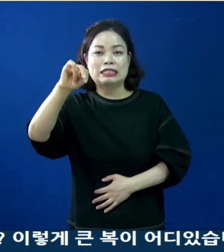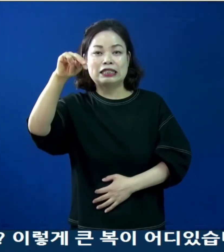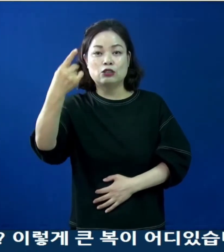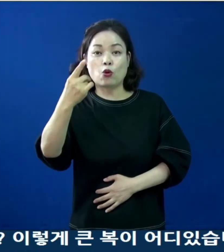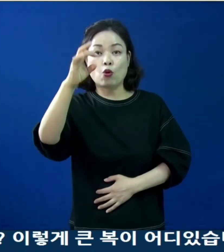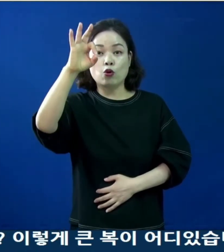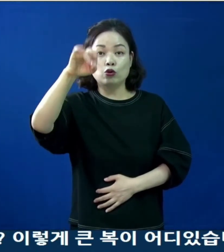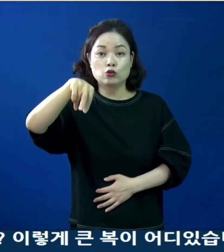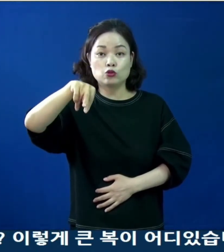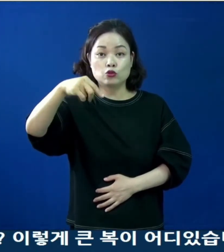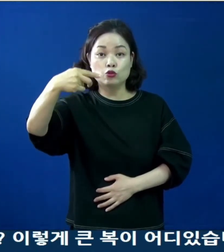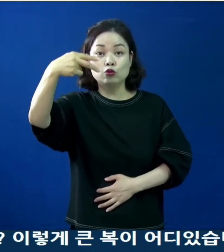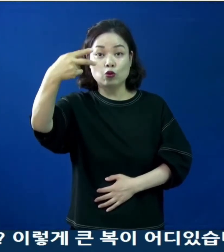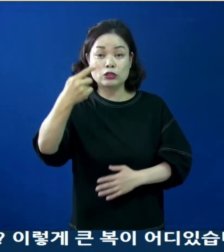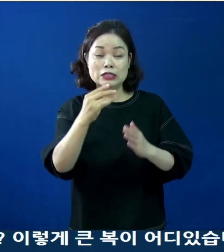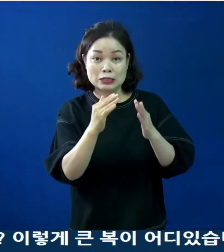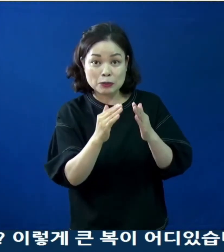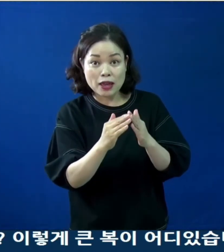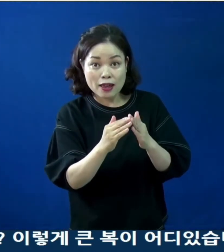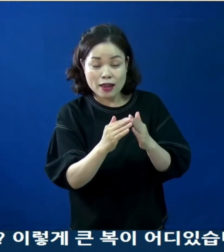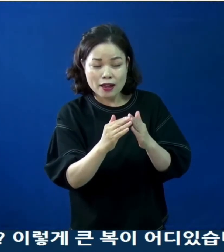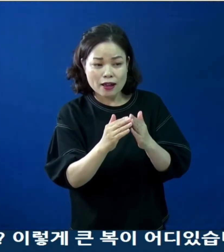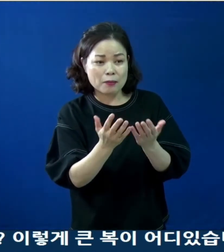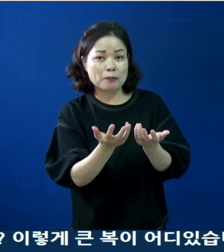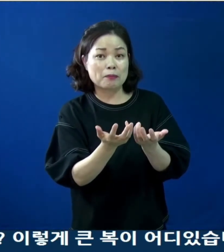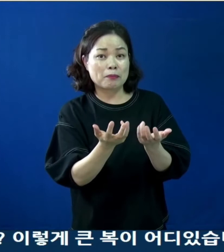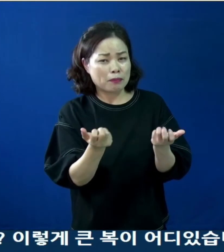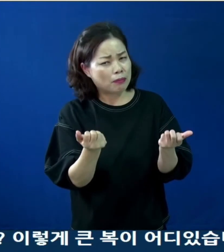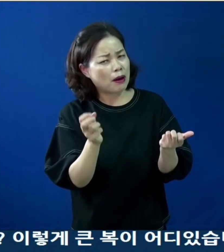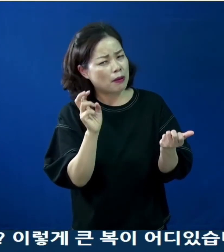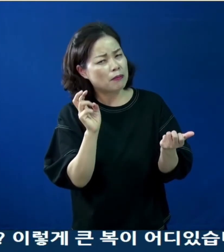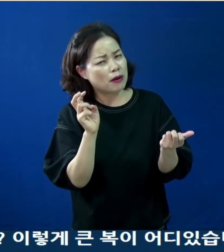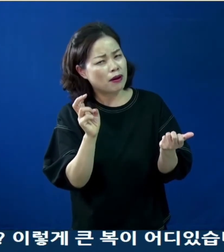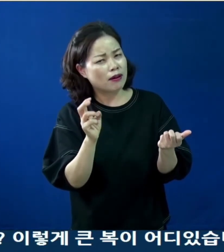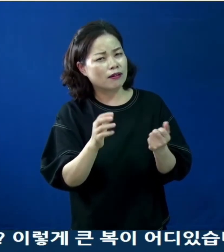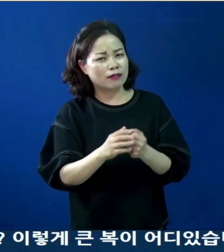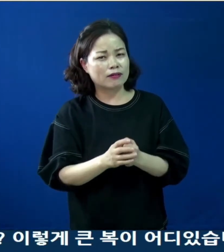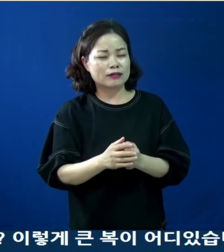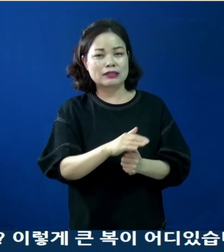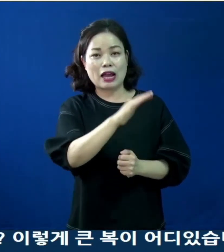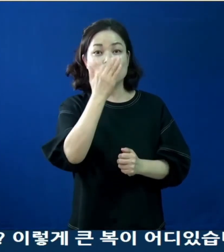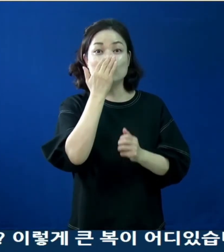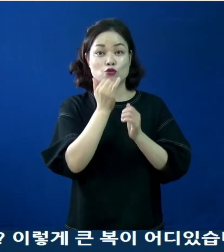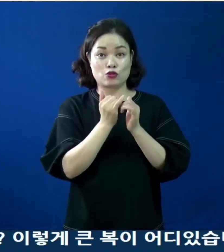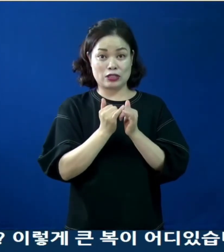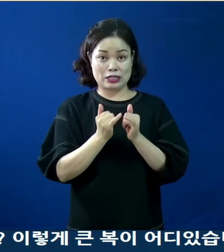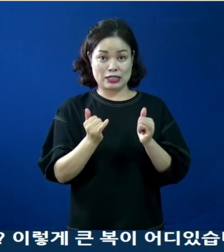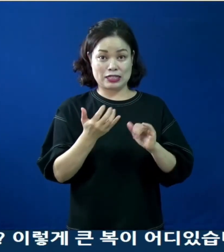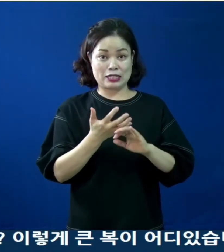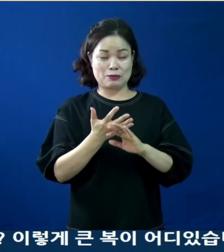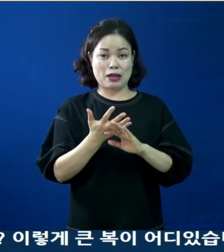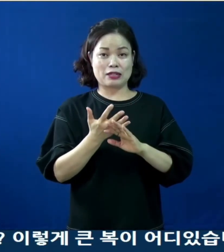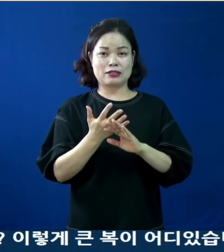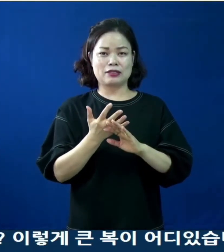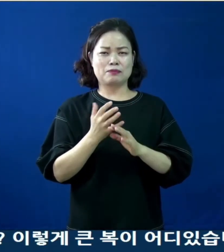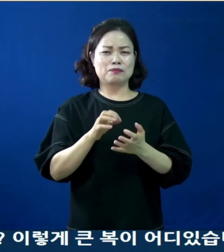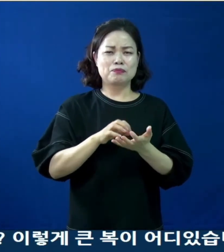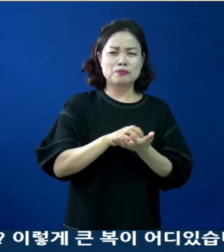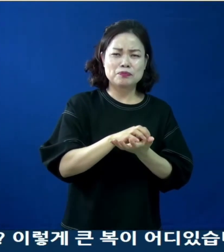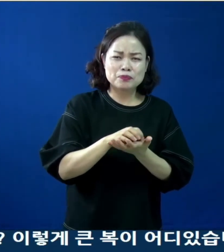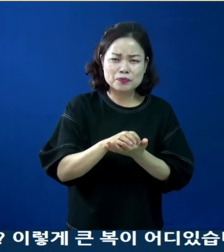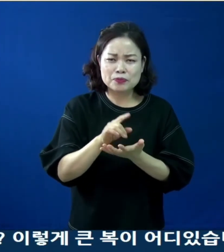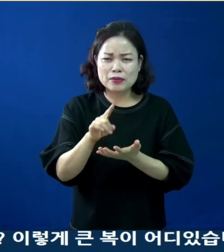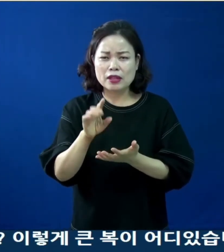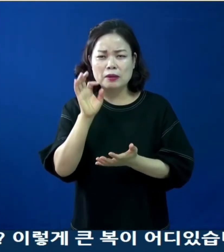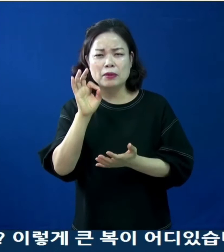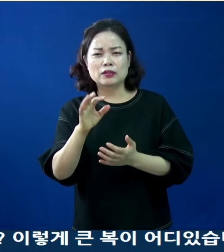집에 뭐 이렇게 나눠 모였는지도 모르겠고요. 뭐 그냥 다 유대인 이방인이 섞여 있는지도 모르겠고, 어쨌든